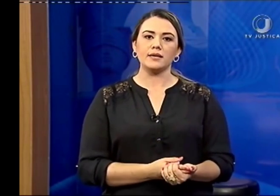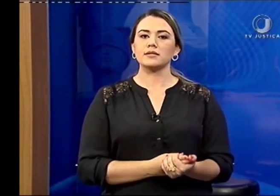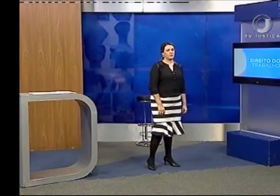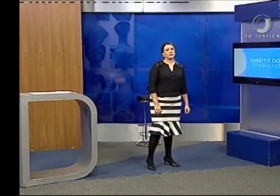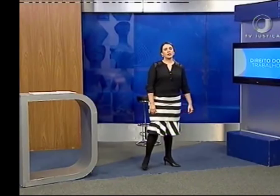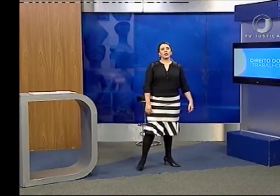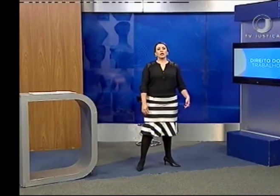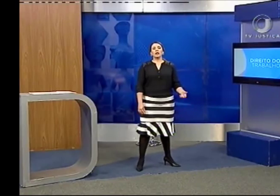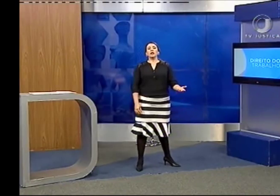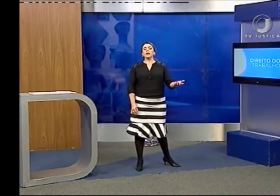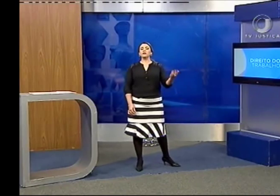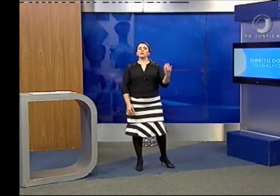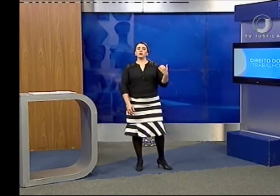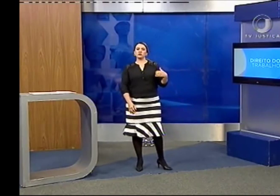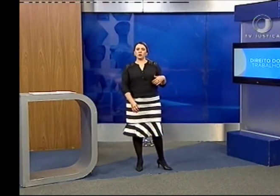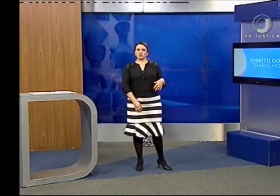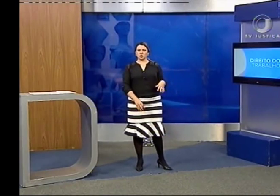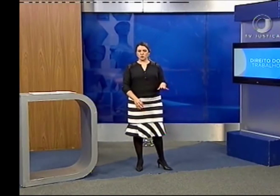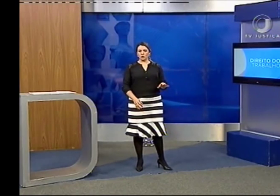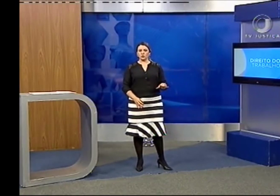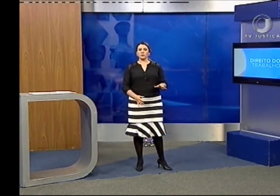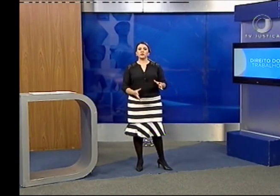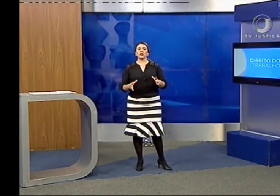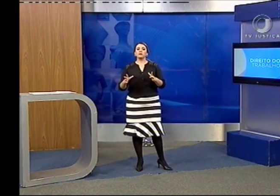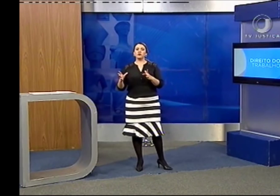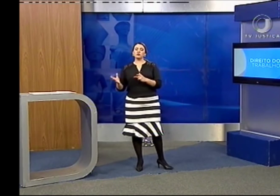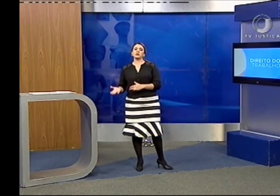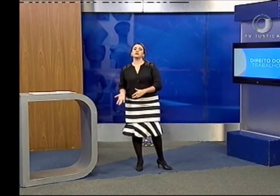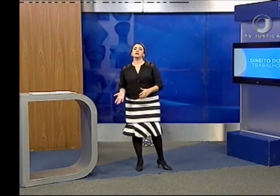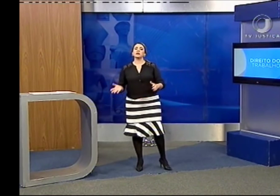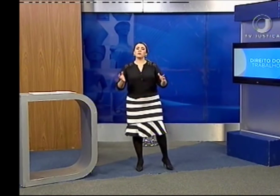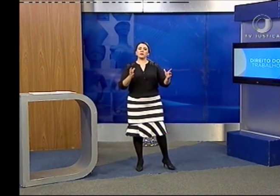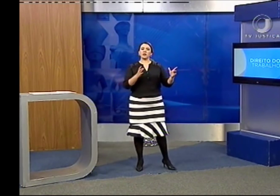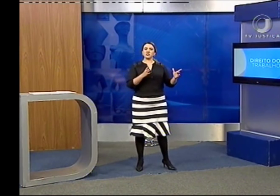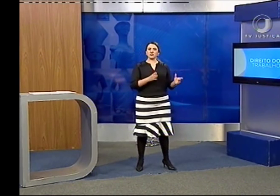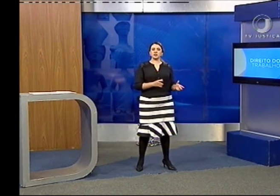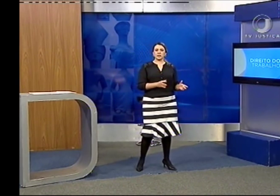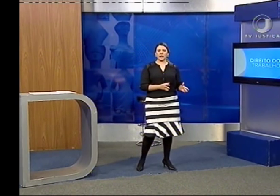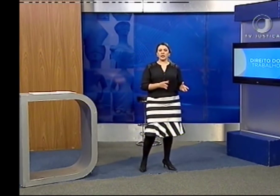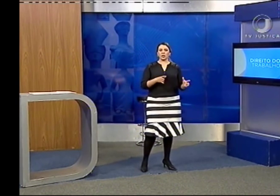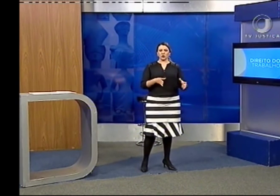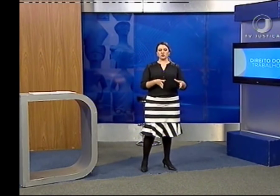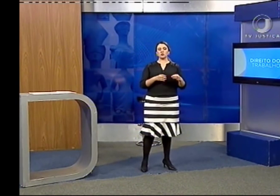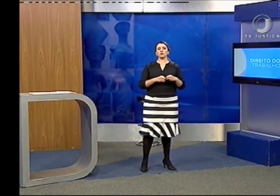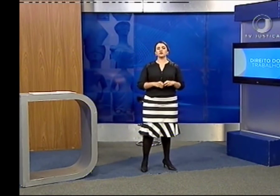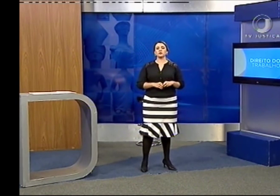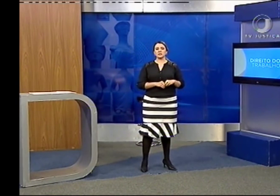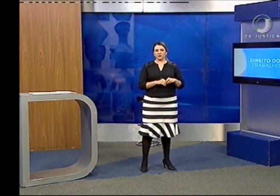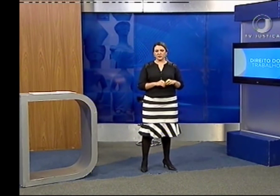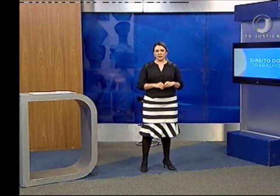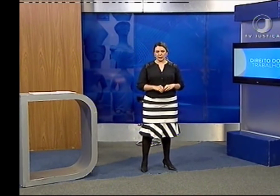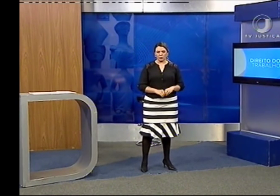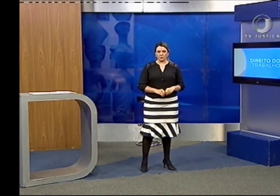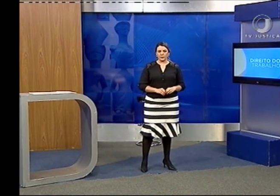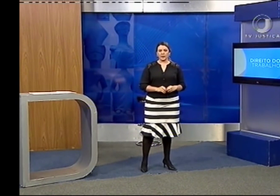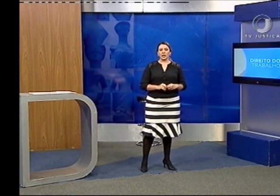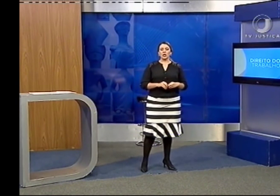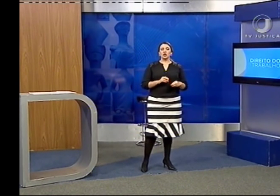sociais. Retomando o nosso estudo, voltando então para o que a gente tem na nossa Constituição Federal.